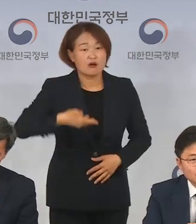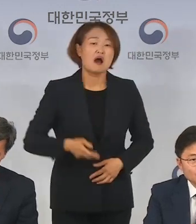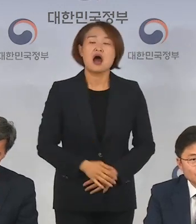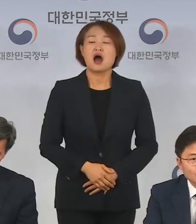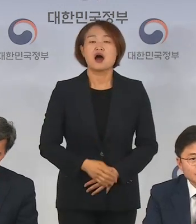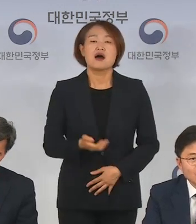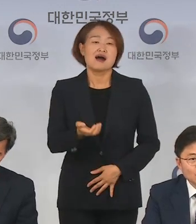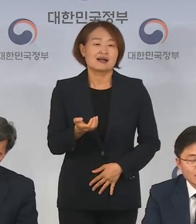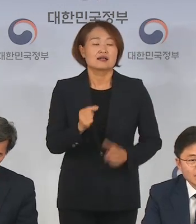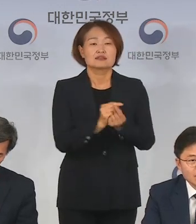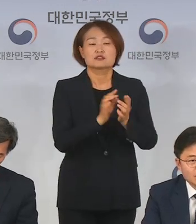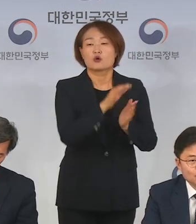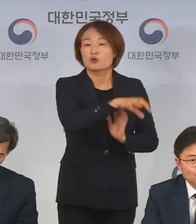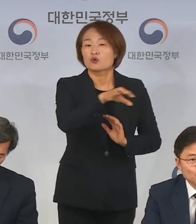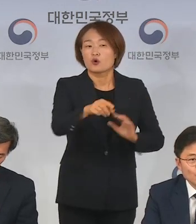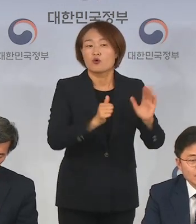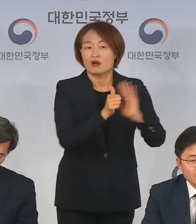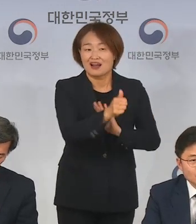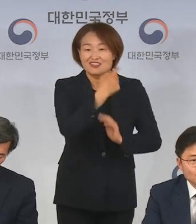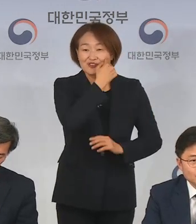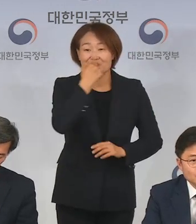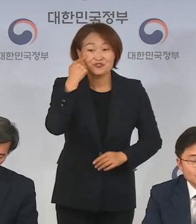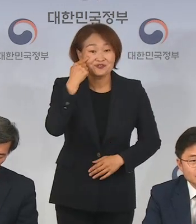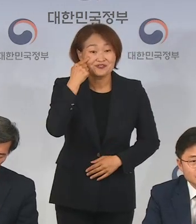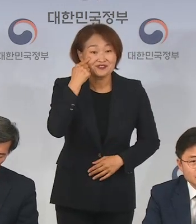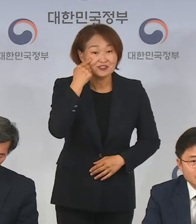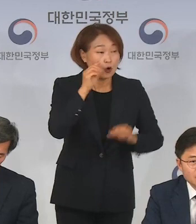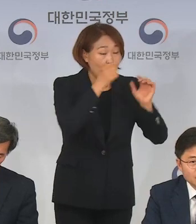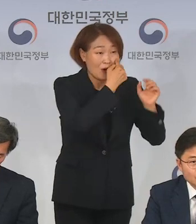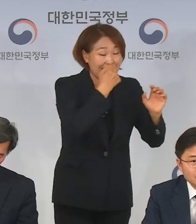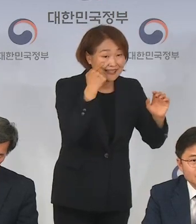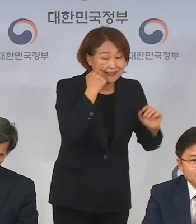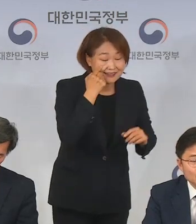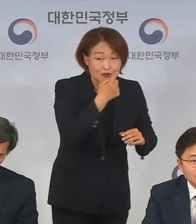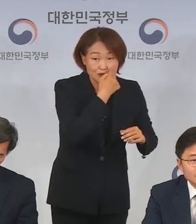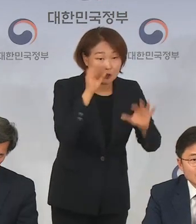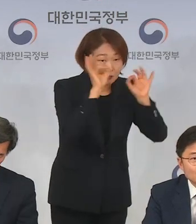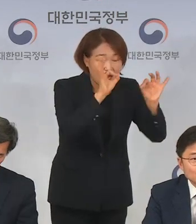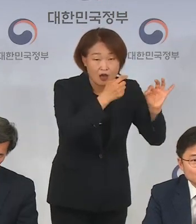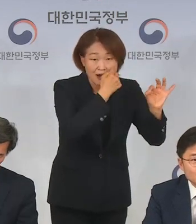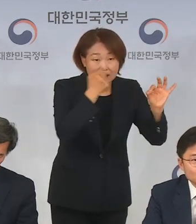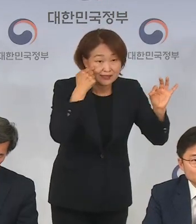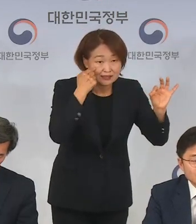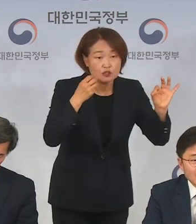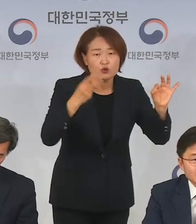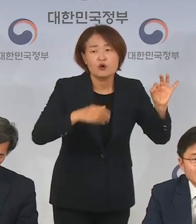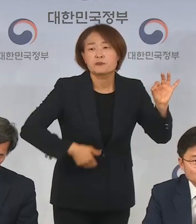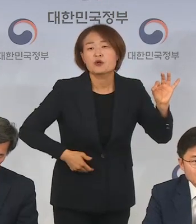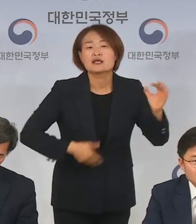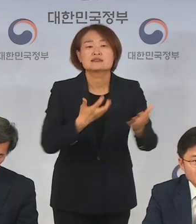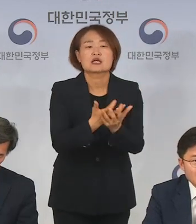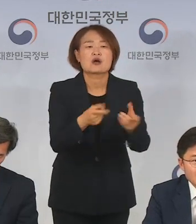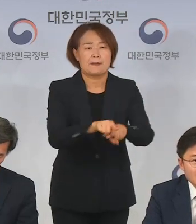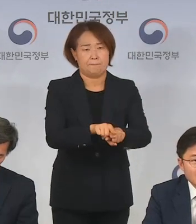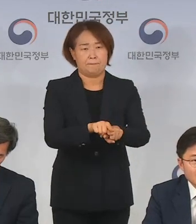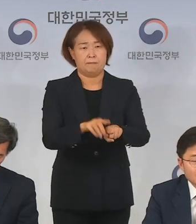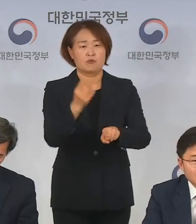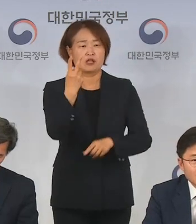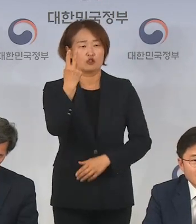것처럼 기본적으로 현장을 확인하는 눈으로 확인하는 부분 플러스 저희들이 필요한 자료를 요청하는 부분이 같이 가줘야